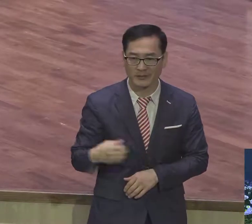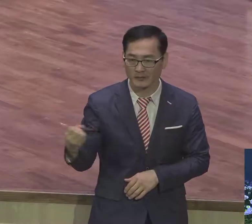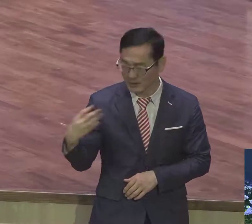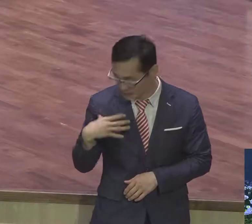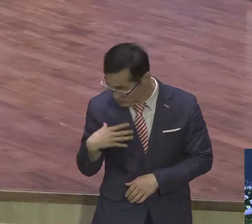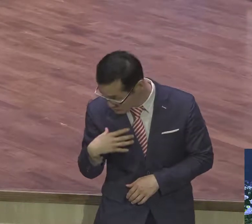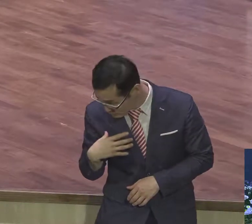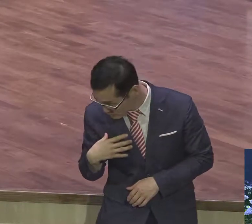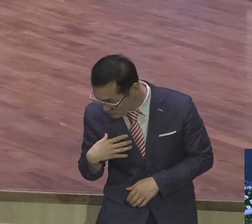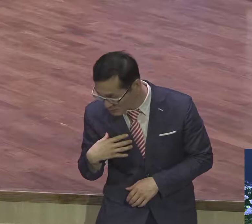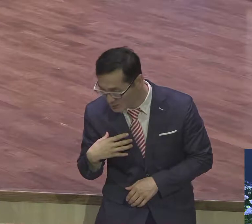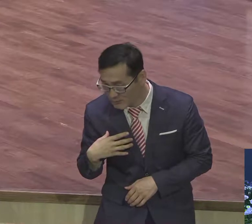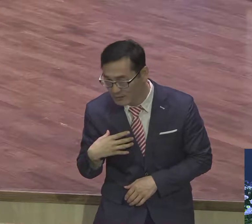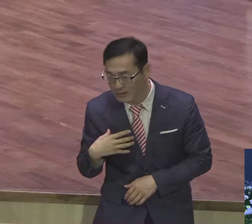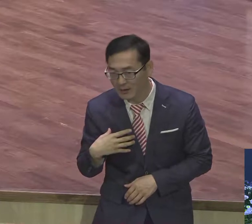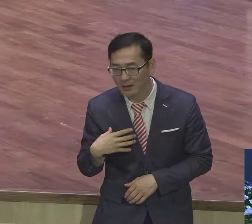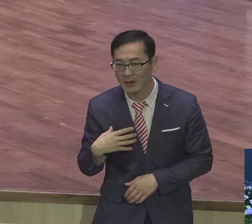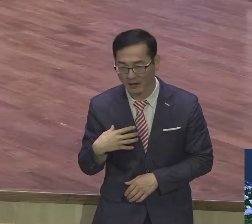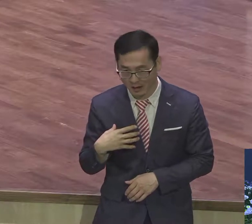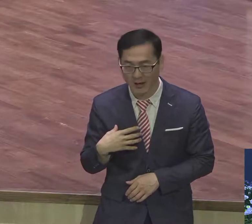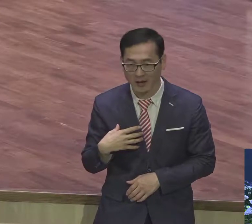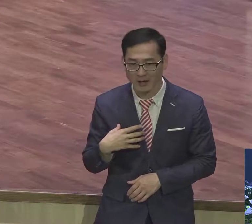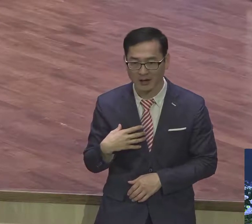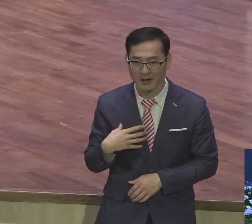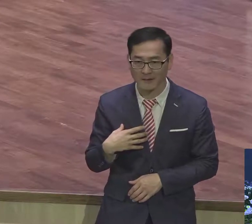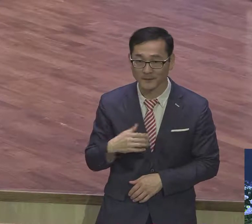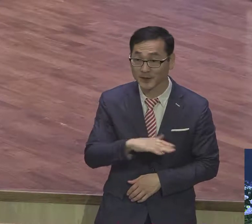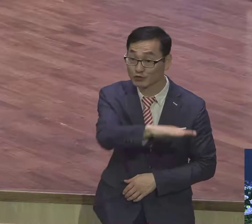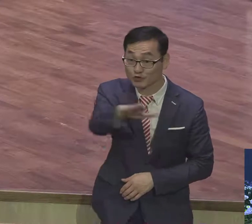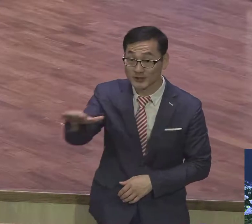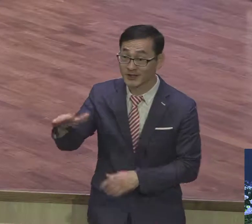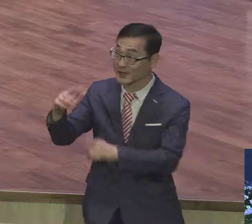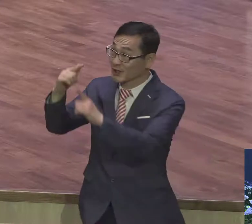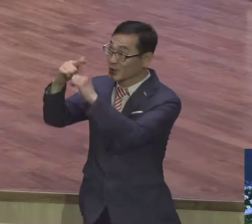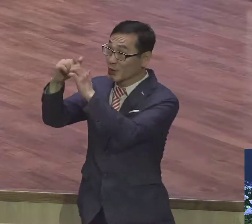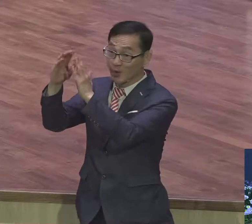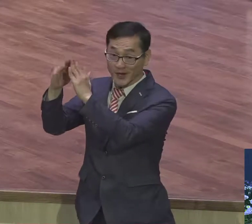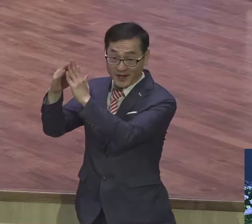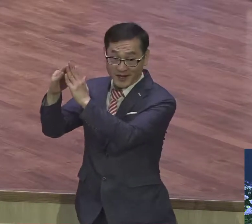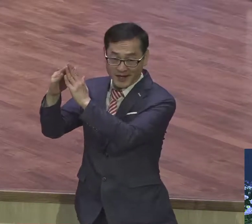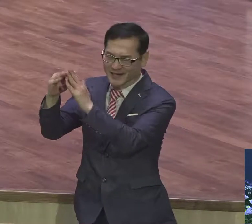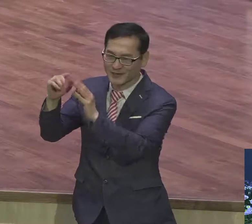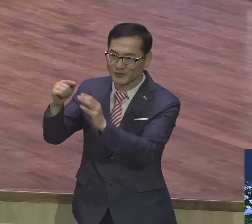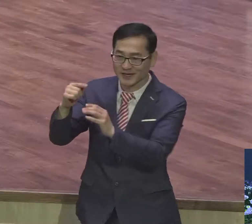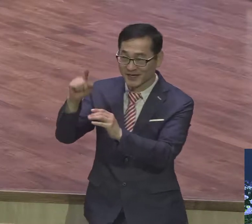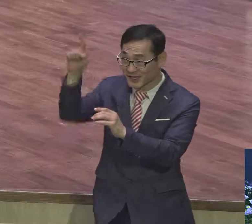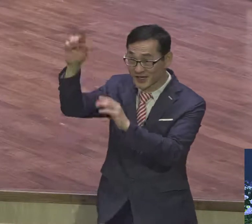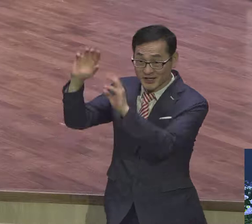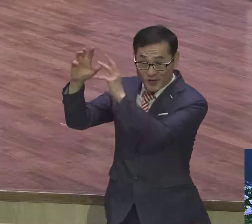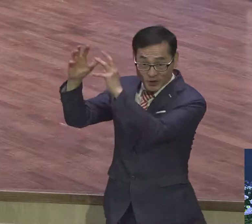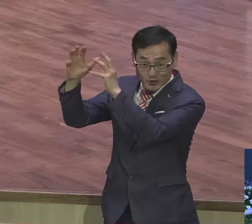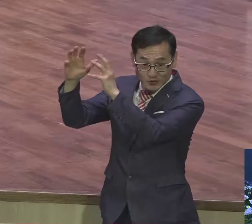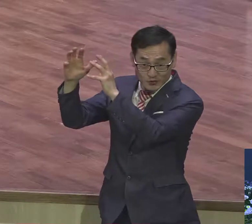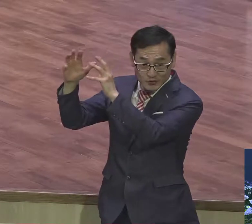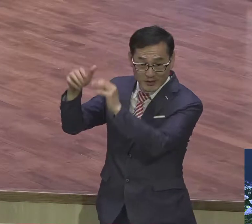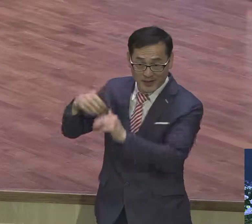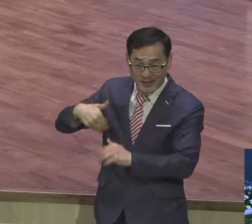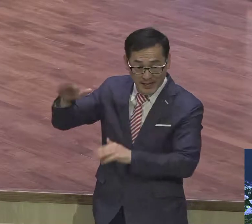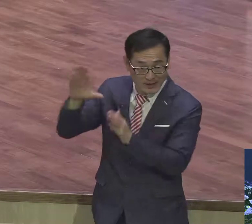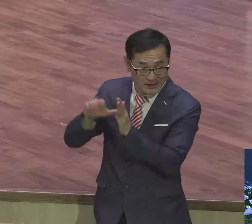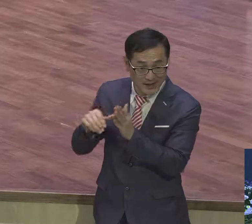여러분 우리 모두는요 천국 갈 때까지 공사 중이에요 공사 중입니다